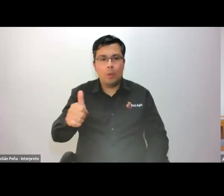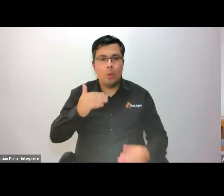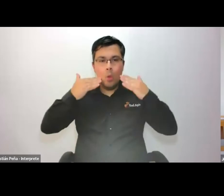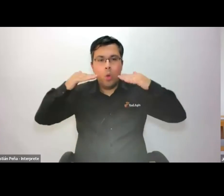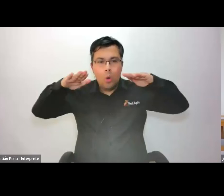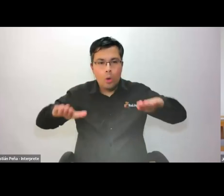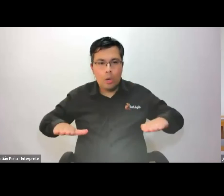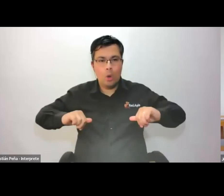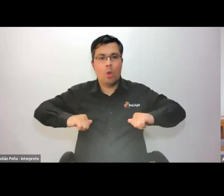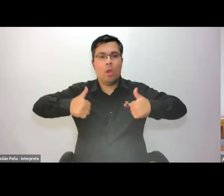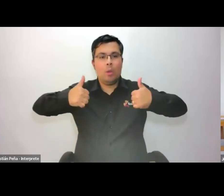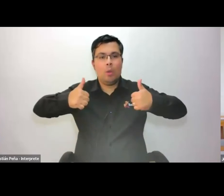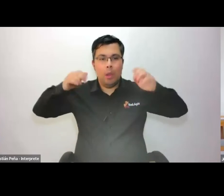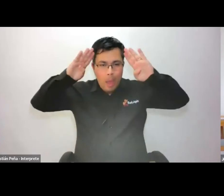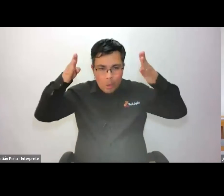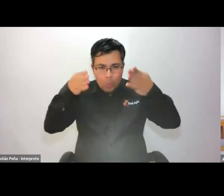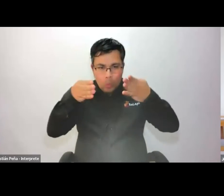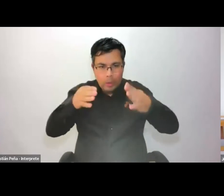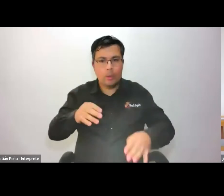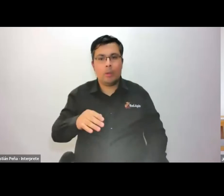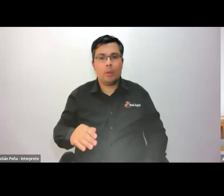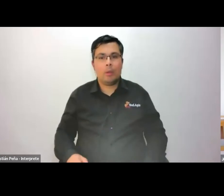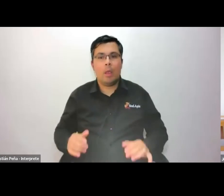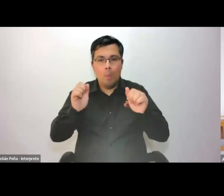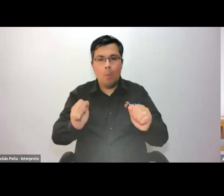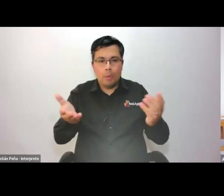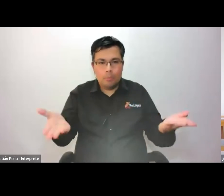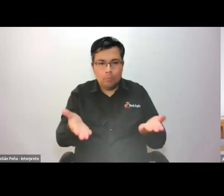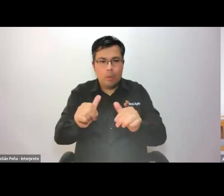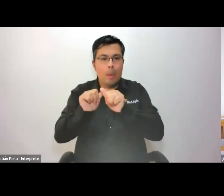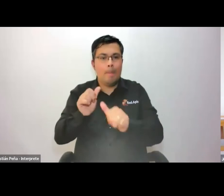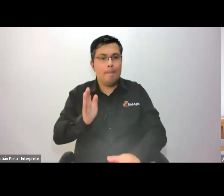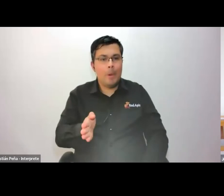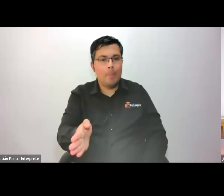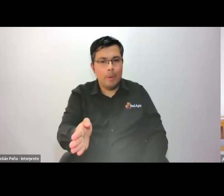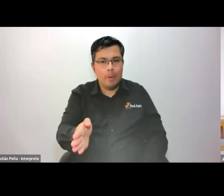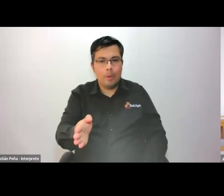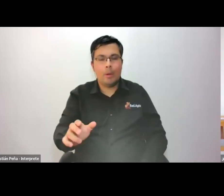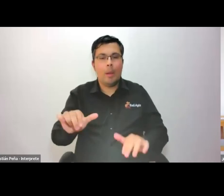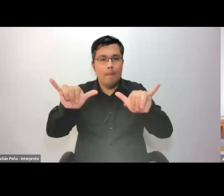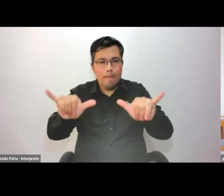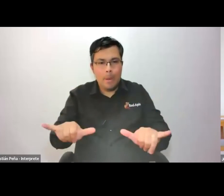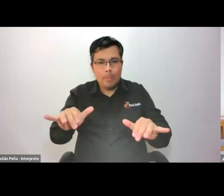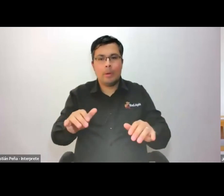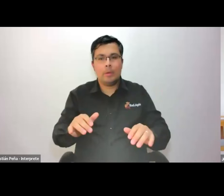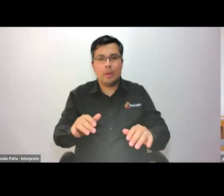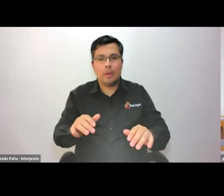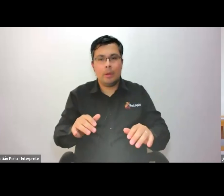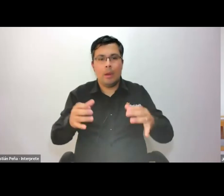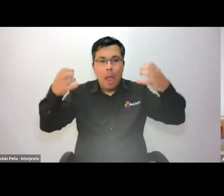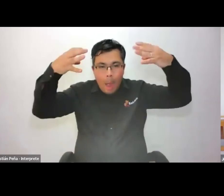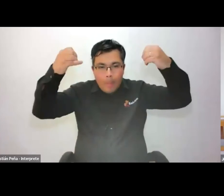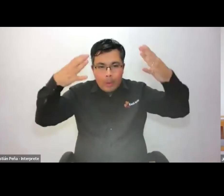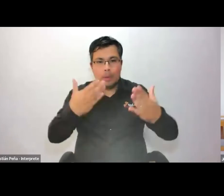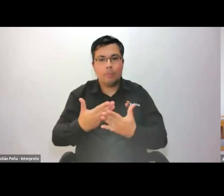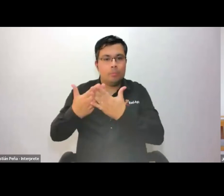puedan acceder, permanecer, promoverse, participar y lograr aprendizaje, ¿no?, dentro de un sistema educativo